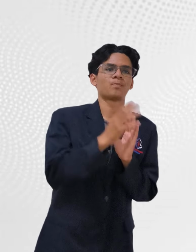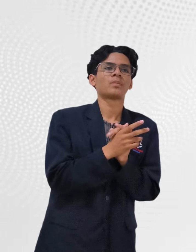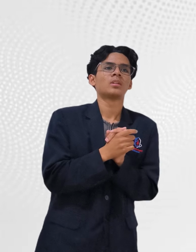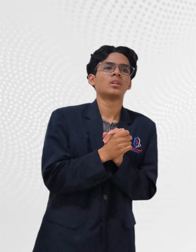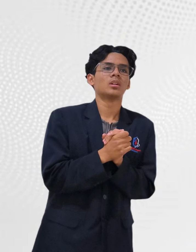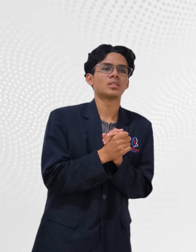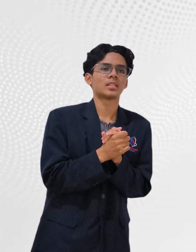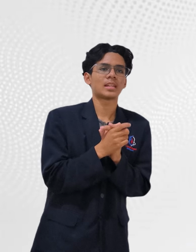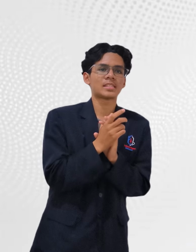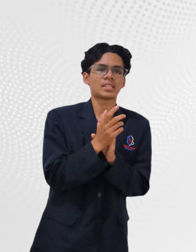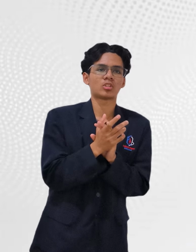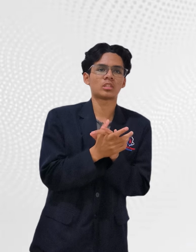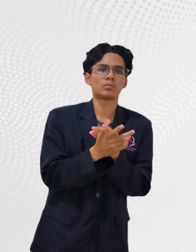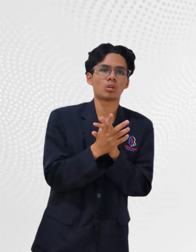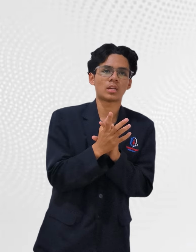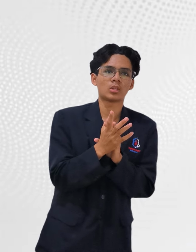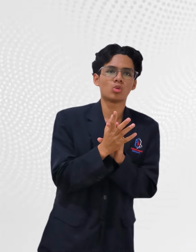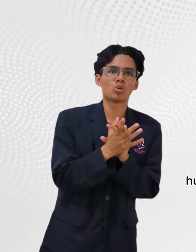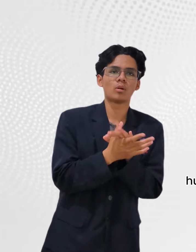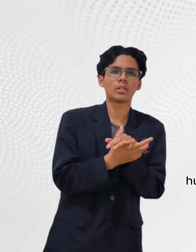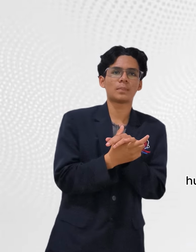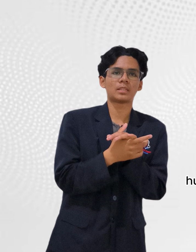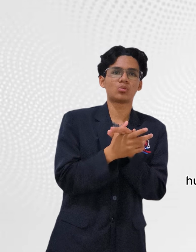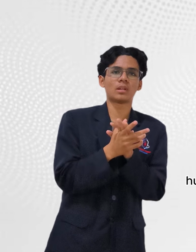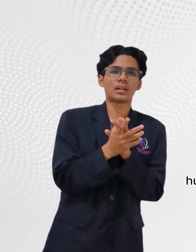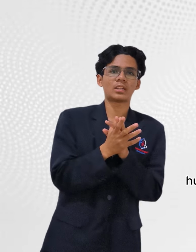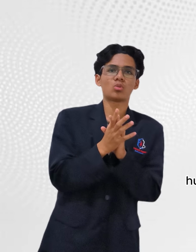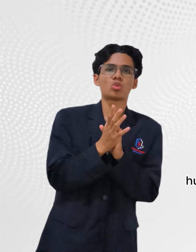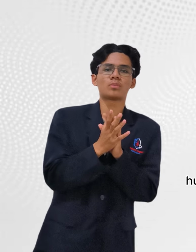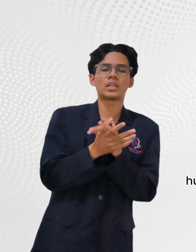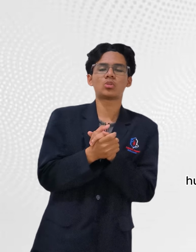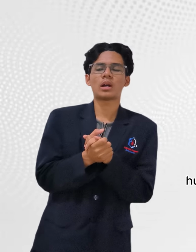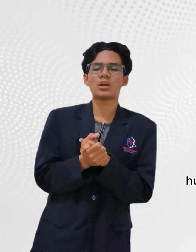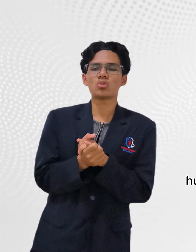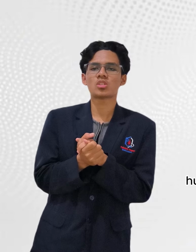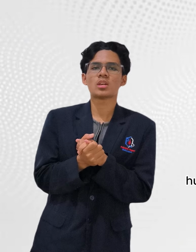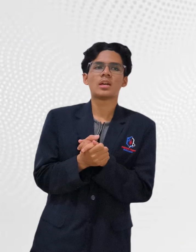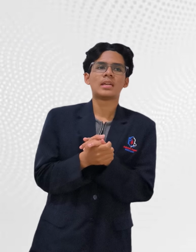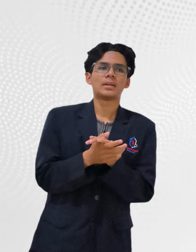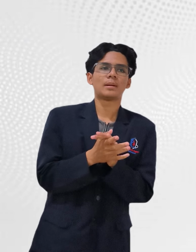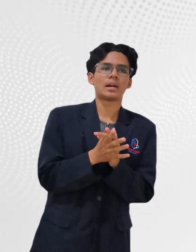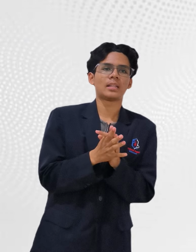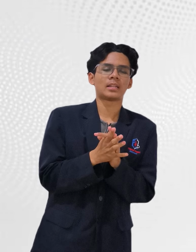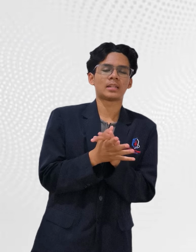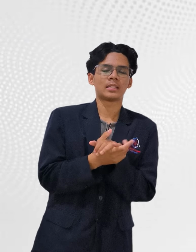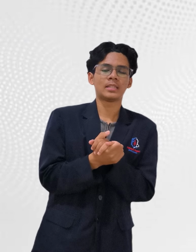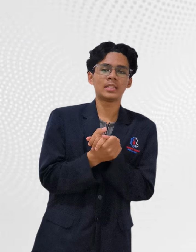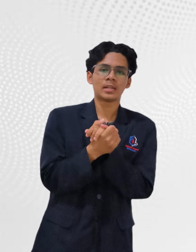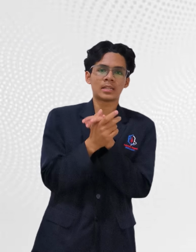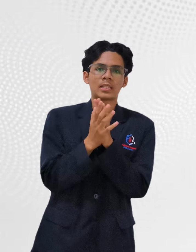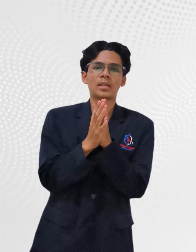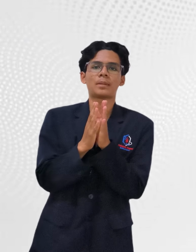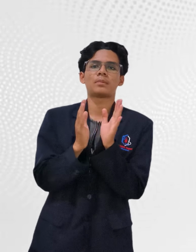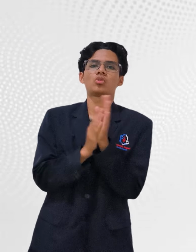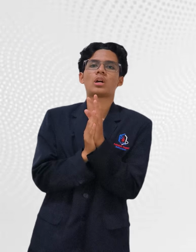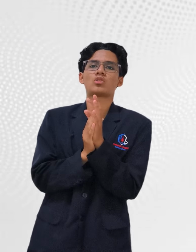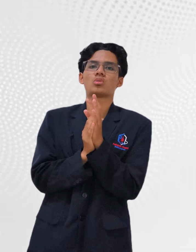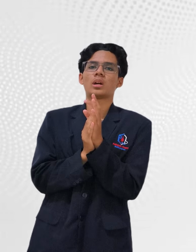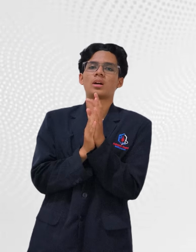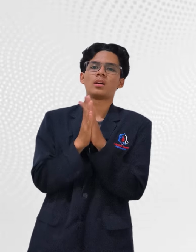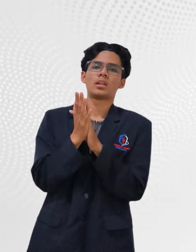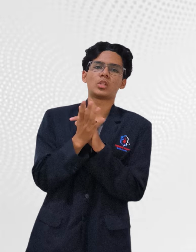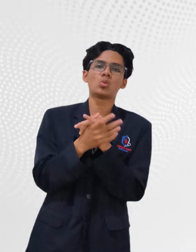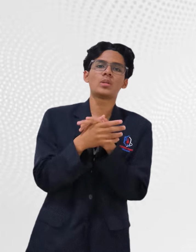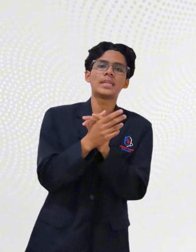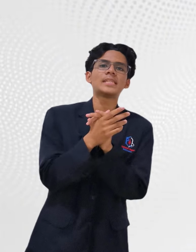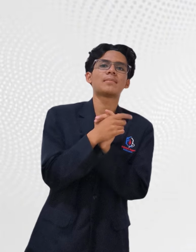seterusnya. Nah, setelah resistansi ditemukan, hukum Ohm dapat digunakan untuk menghitung arus yang mengalir. Jadi kita dapat menghitung arus